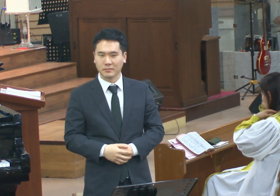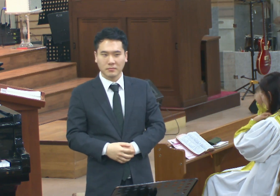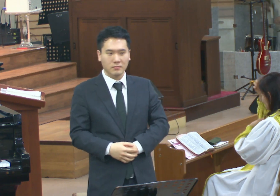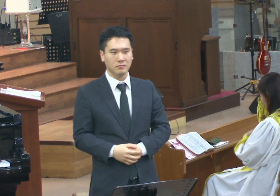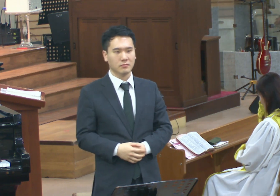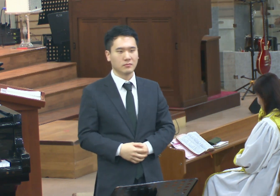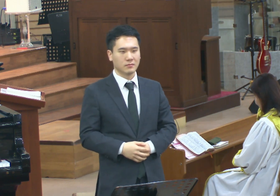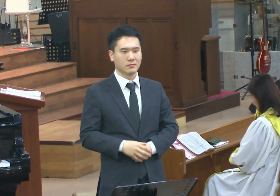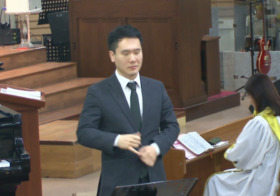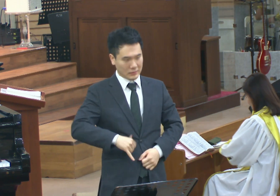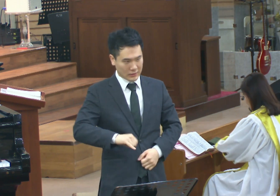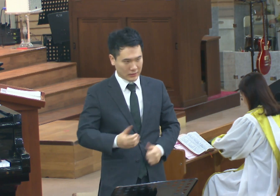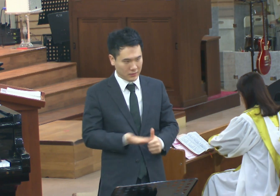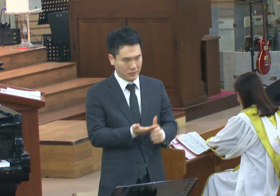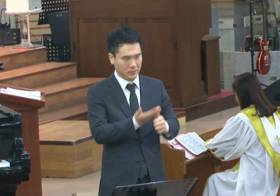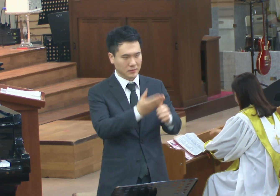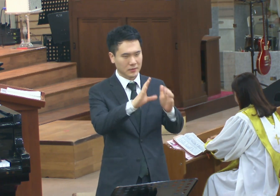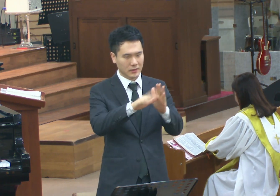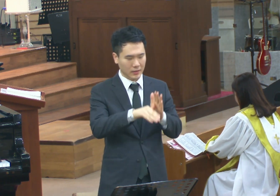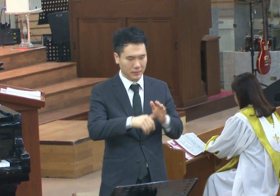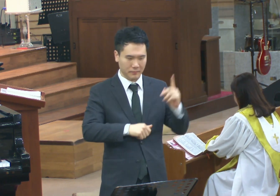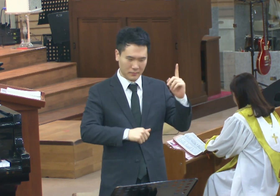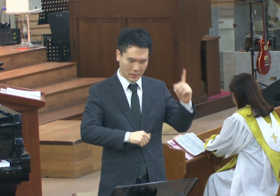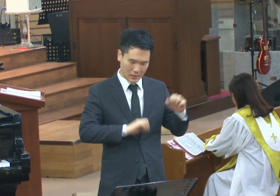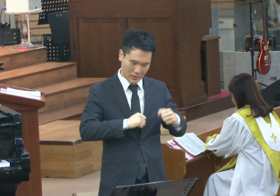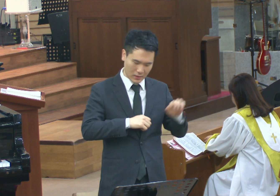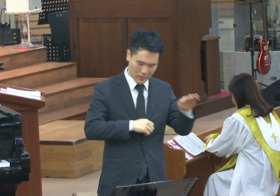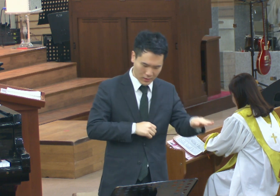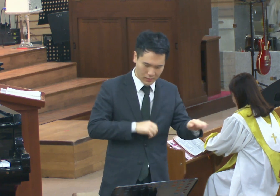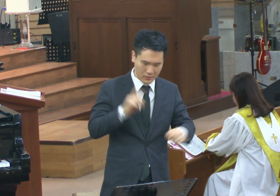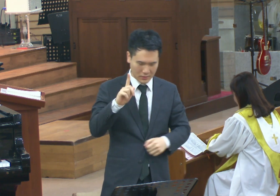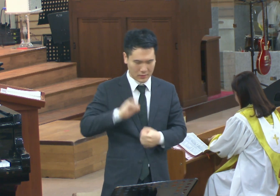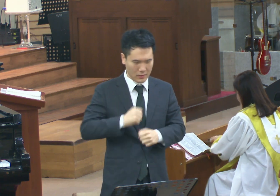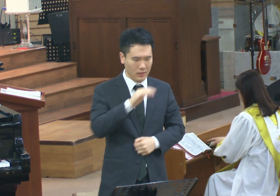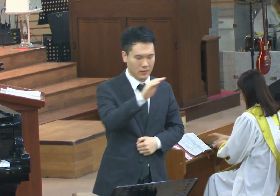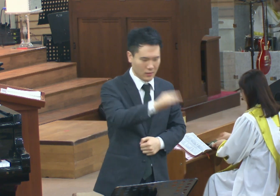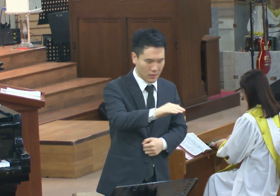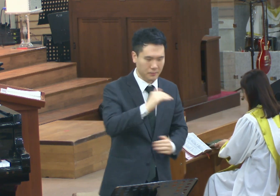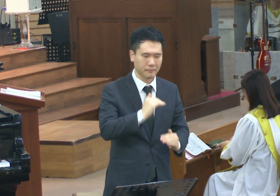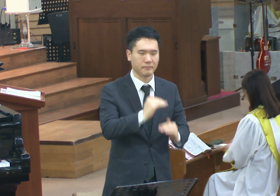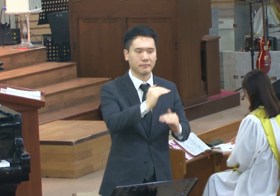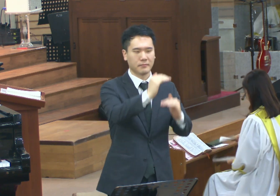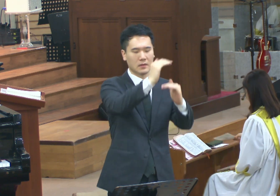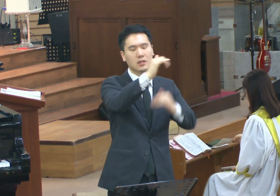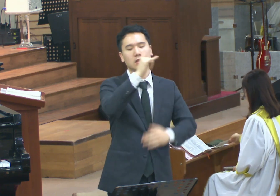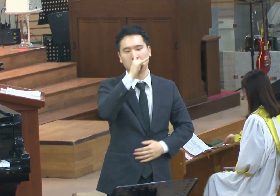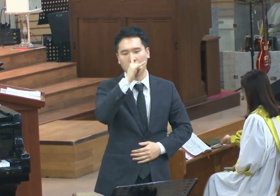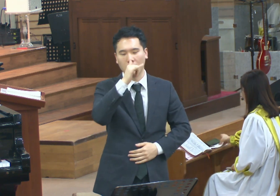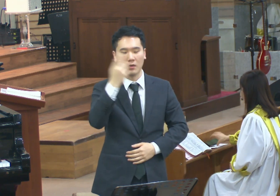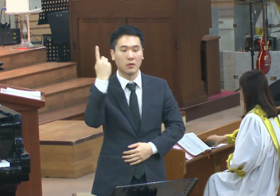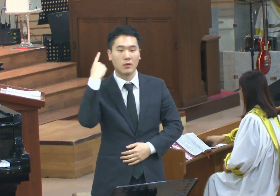자녀들을 키울 때 한 단계 한 단계 전환점이 있죠. 어제 오겐 유치원 28명의